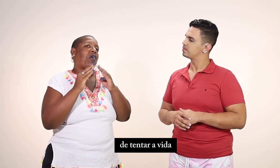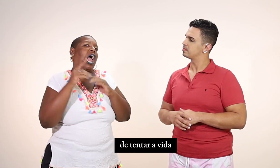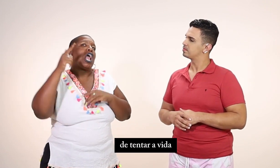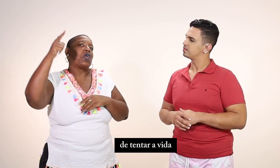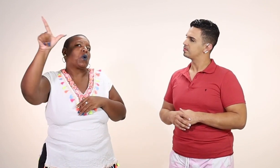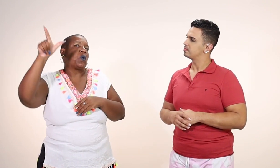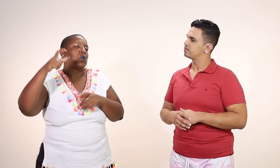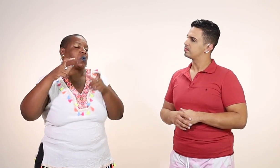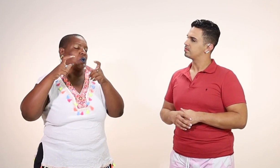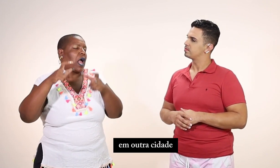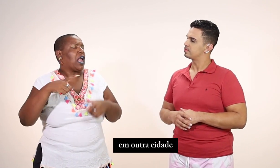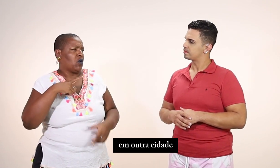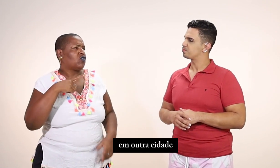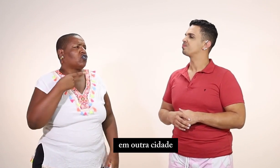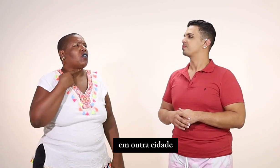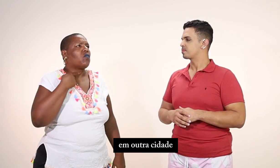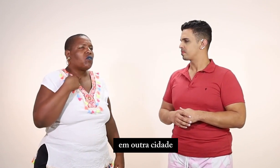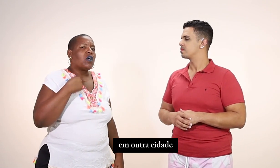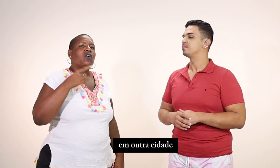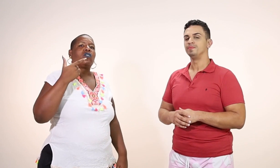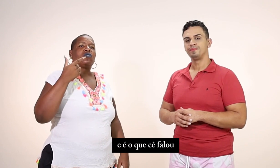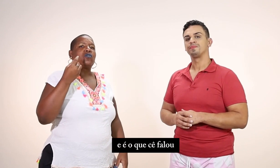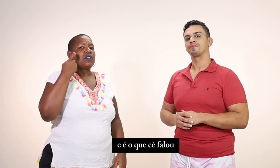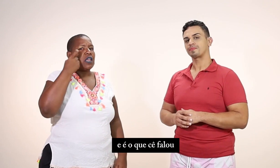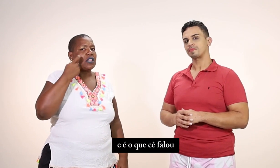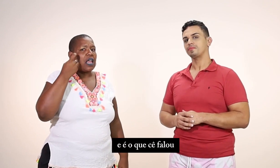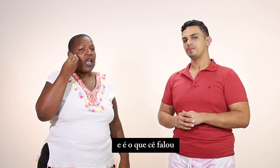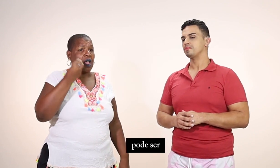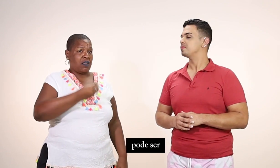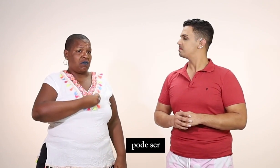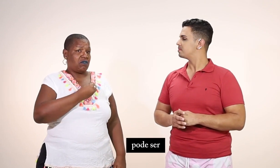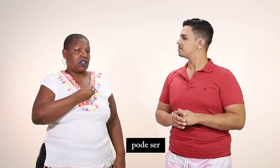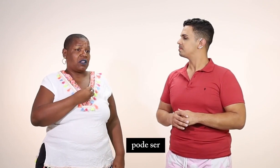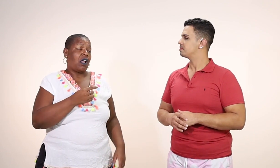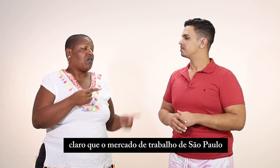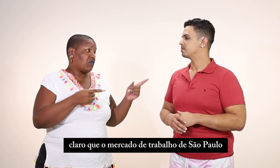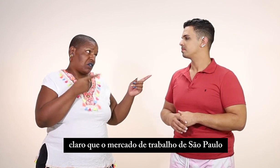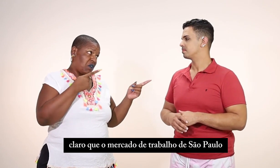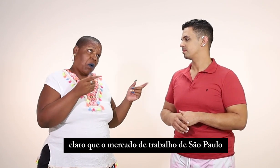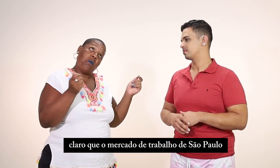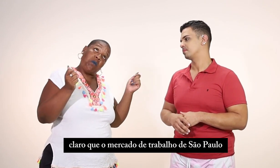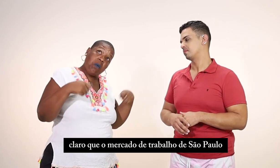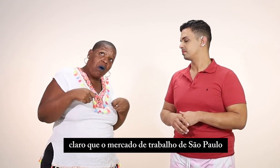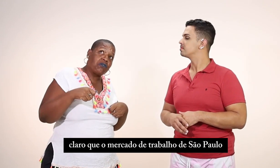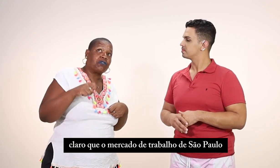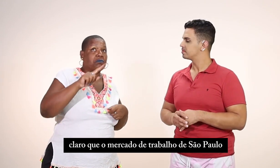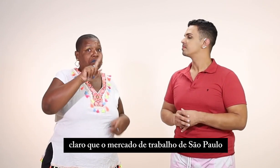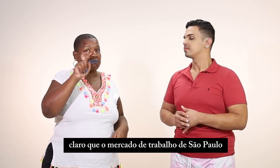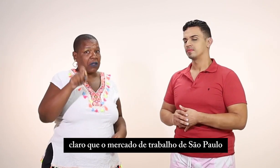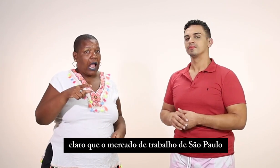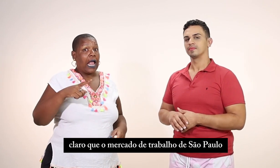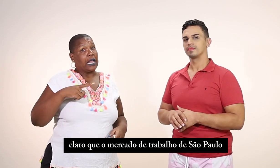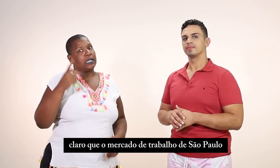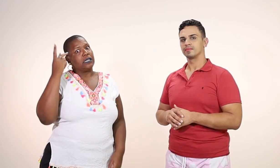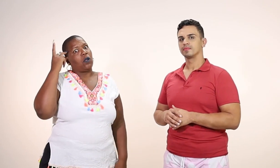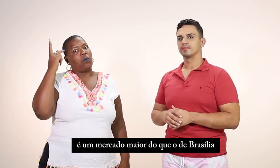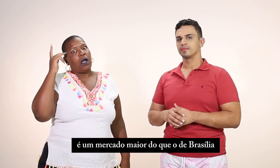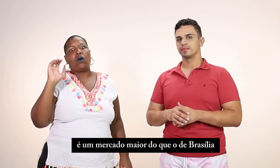vida em outra cidade. E é o que você falou, pode ser. Claro que o mercado de trabalho de São Paulo é um